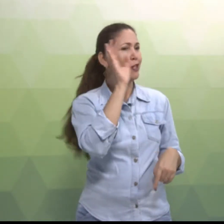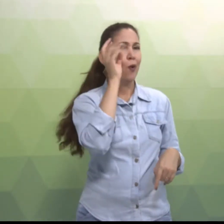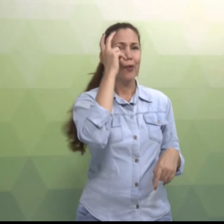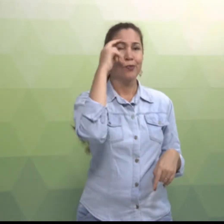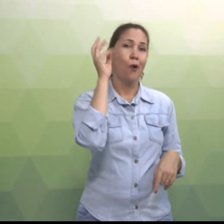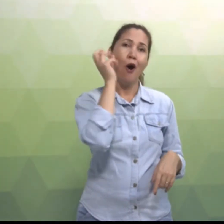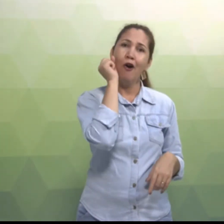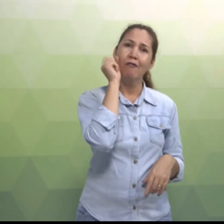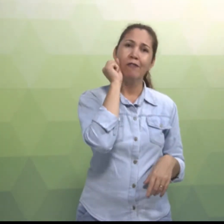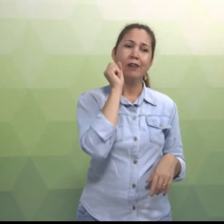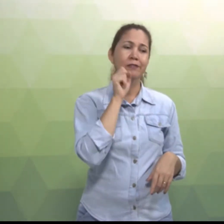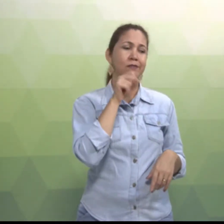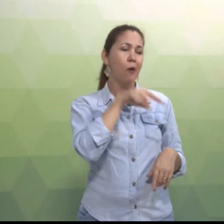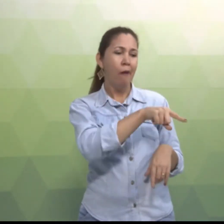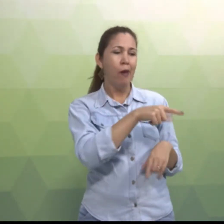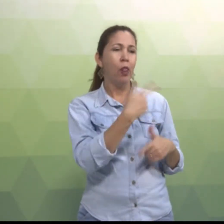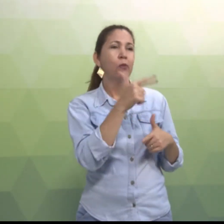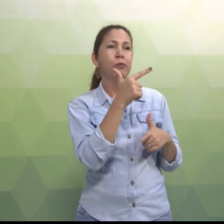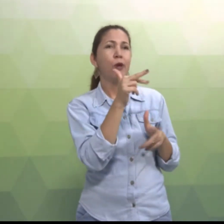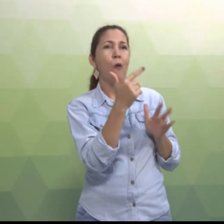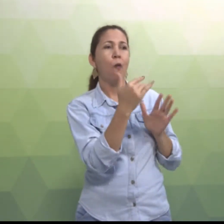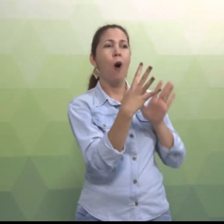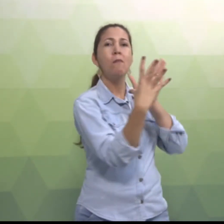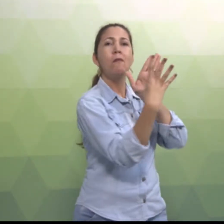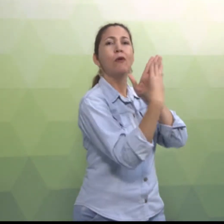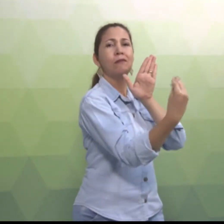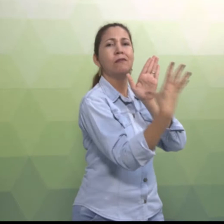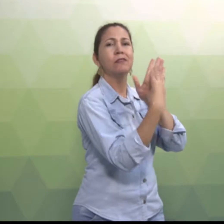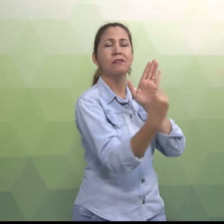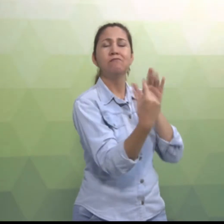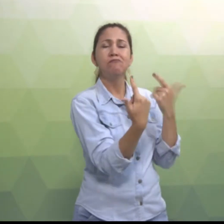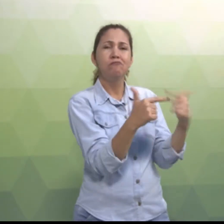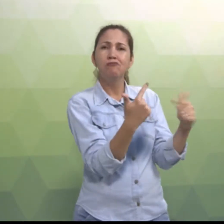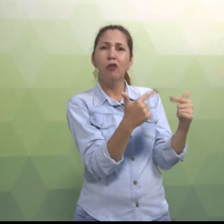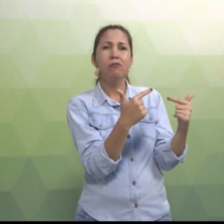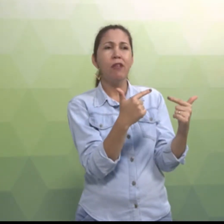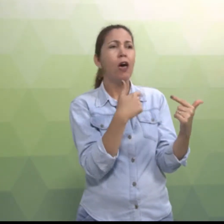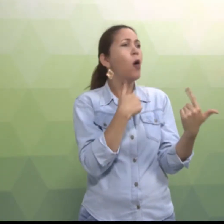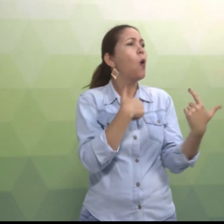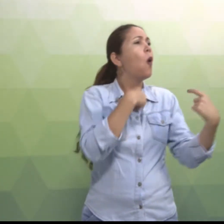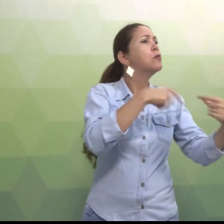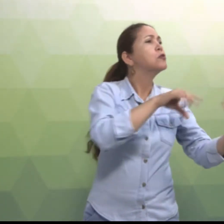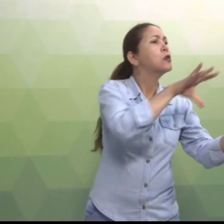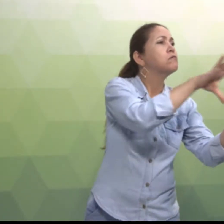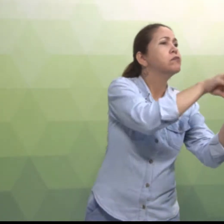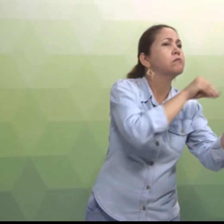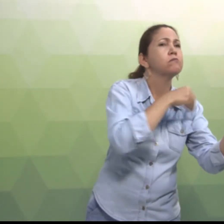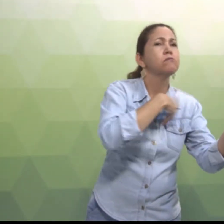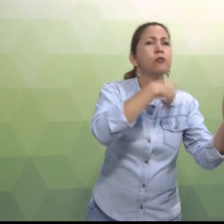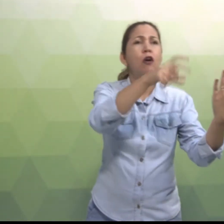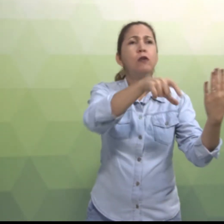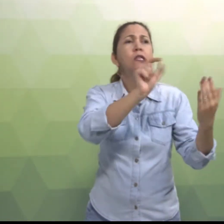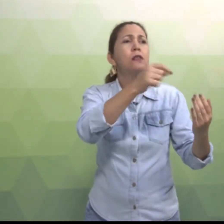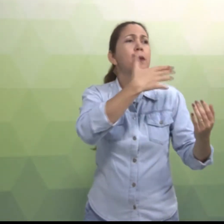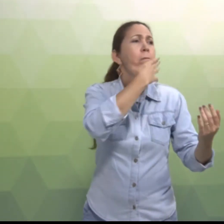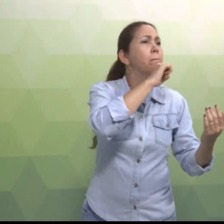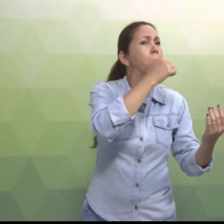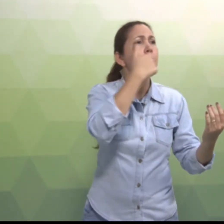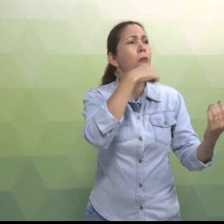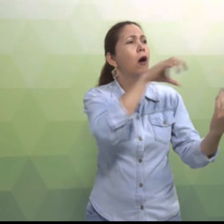naquele espaço. Ali é a cultura de ouvintes. Então, o surdo não tem um modelo. Onde ele vai se